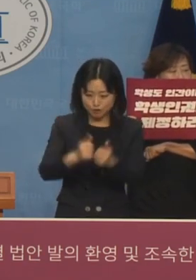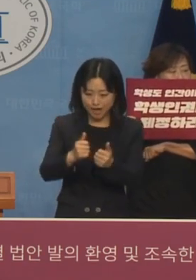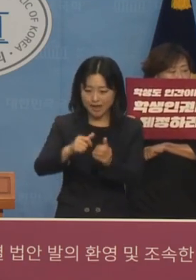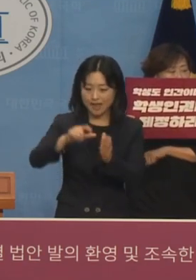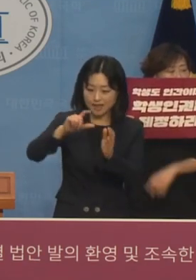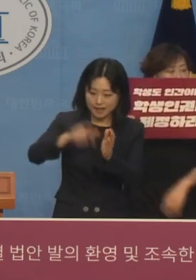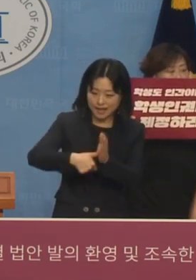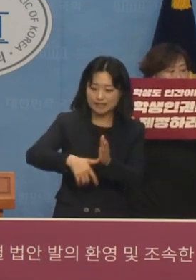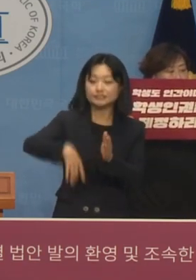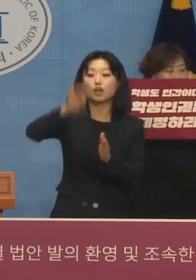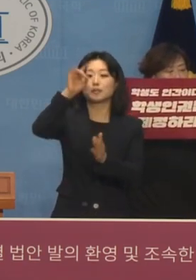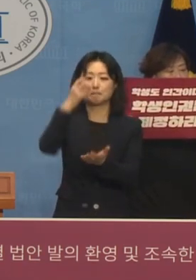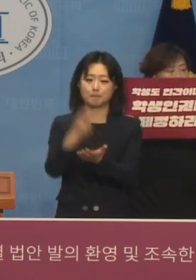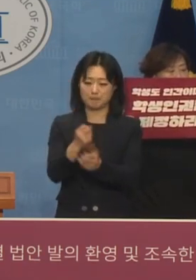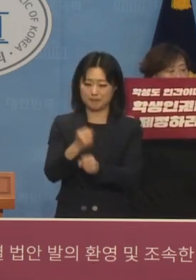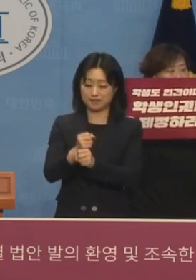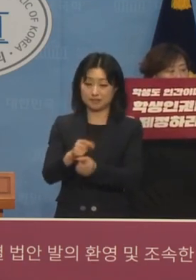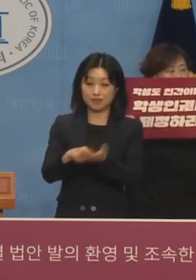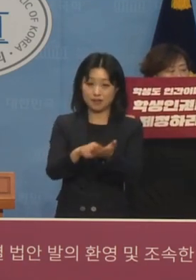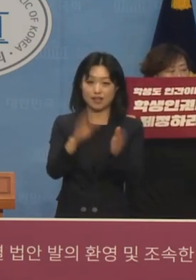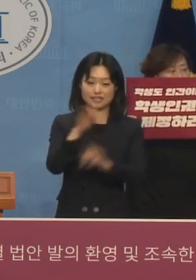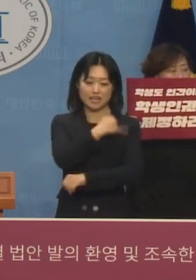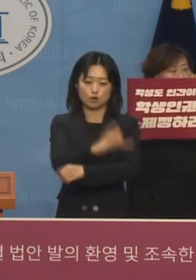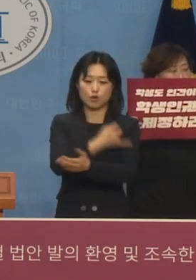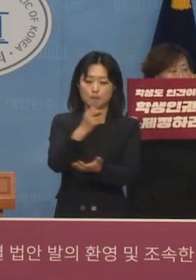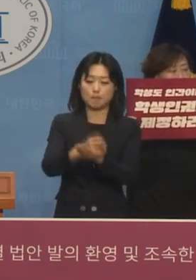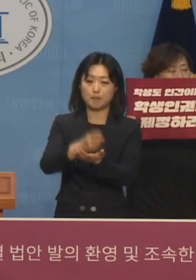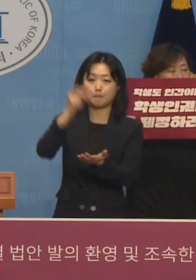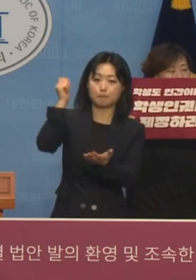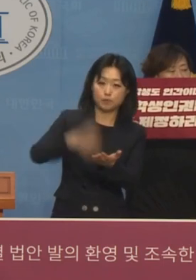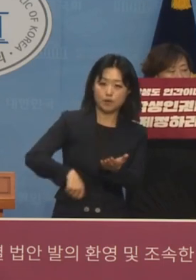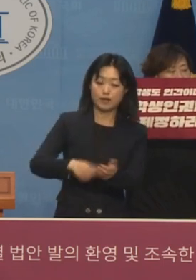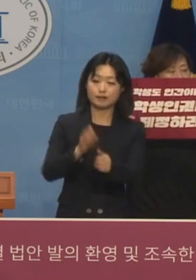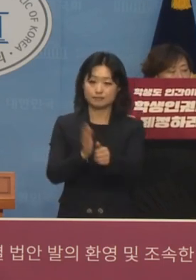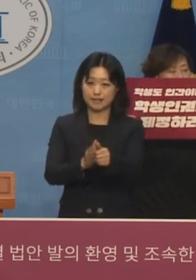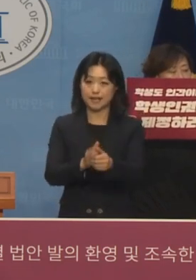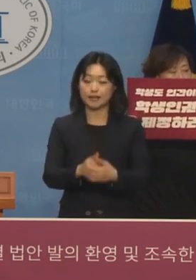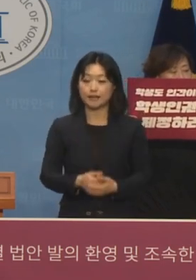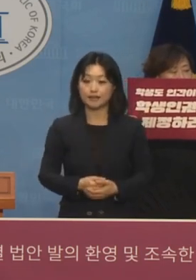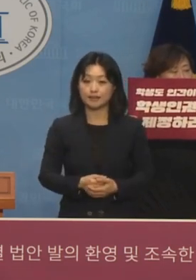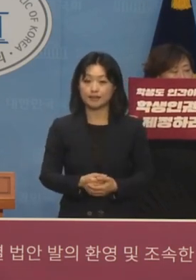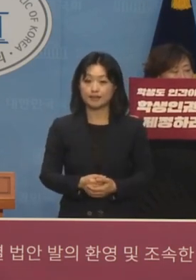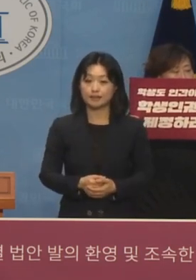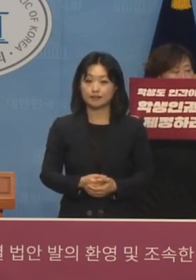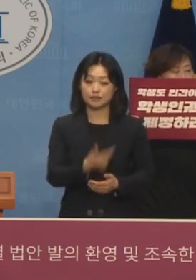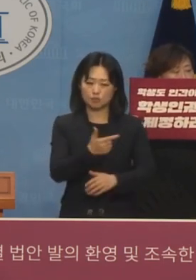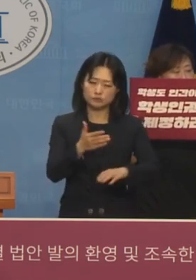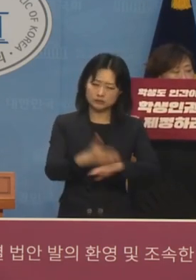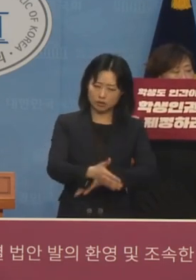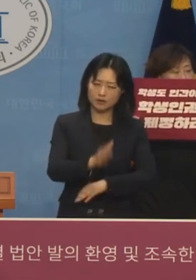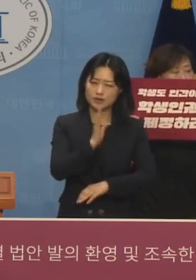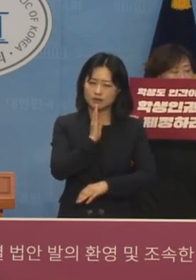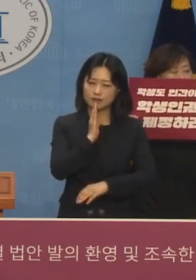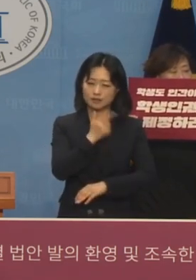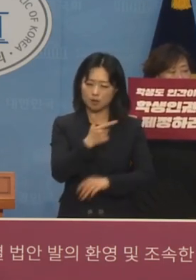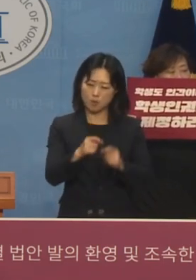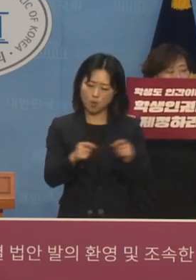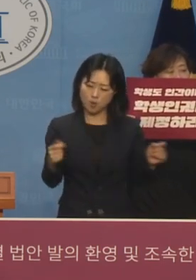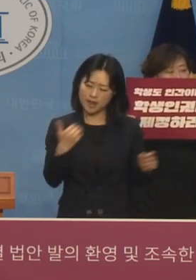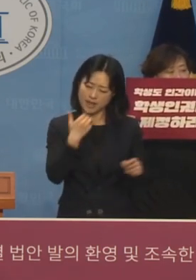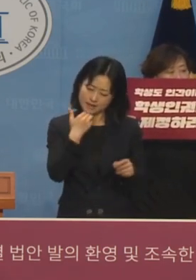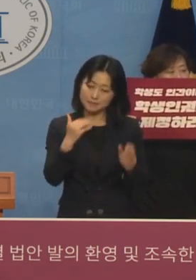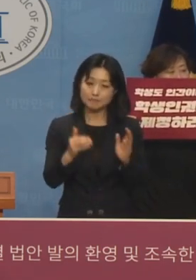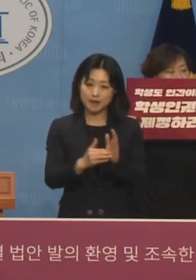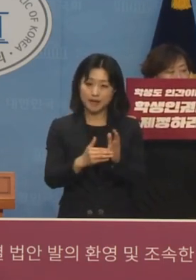통과되는 첫 법안이 학생인권법이 될 것을 요구한다. 이미 너무 많이 늦었고 너무 오래